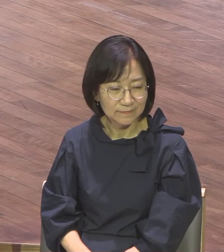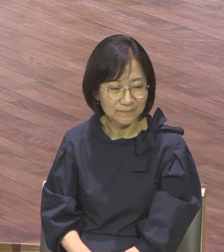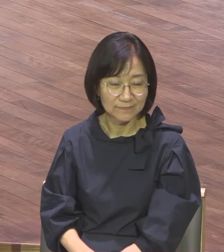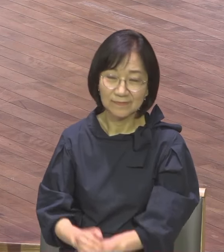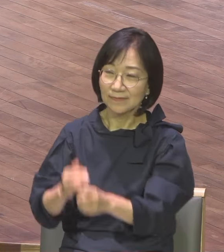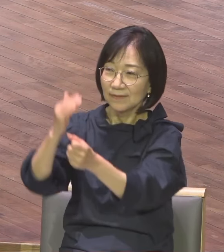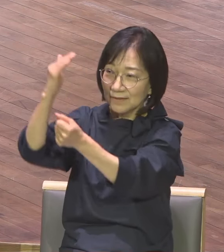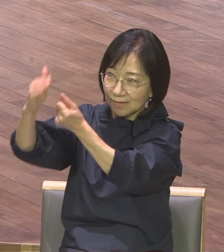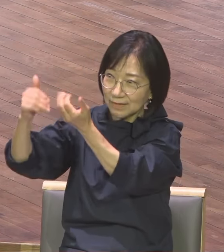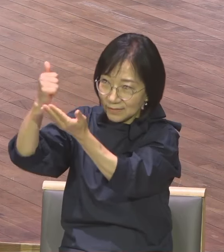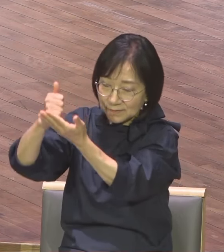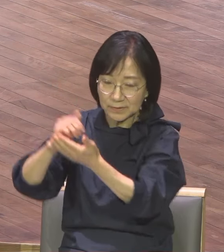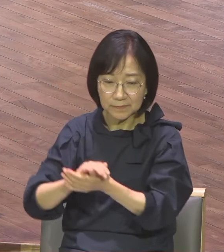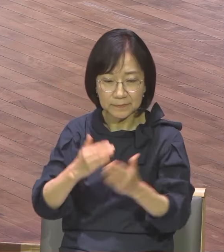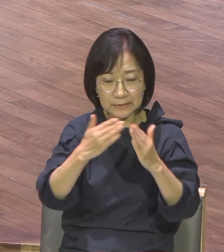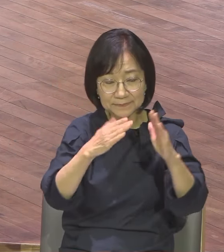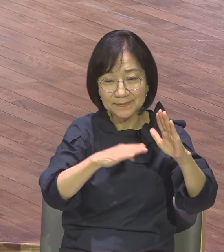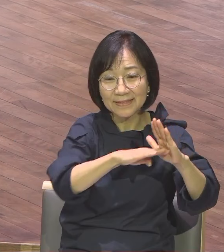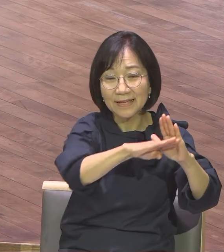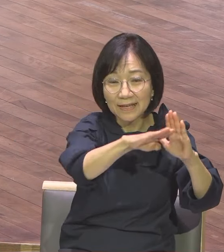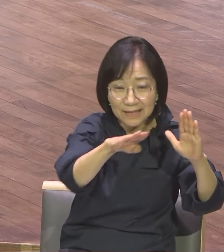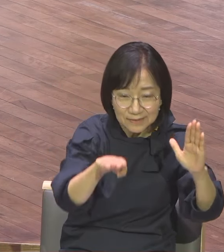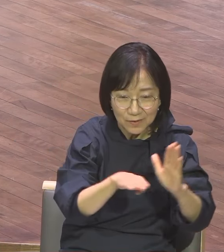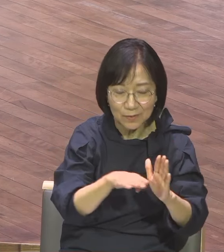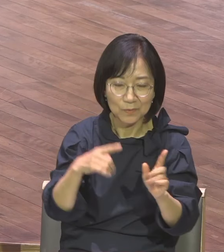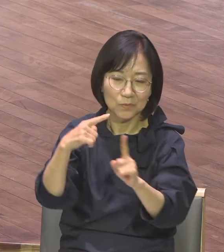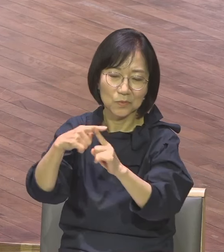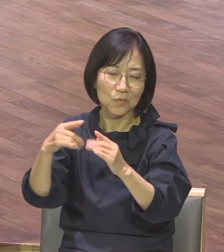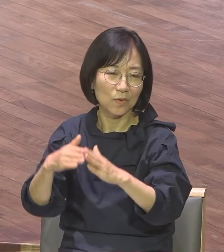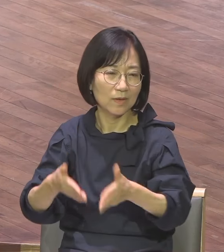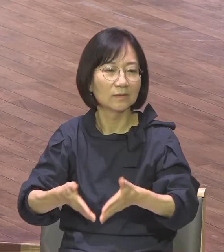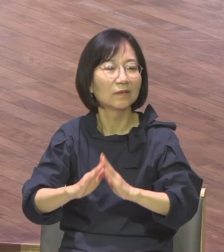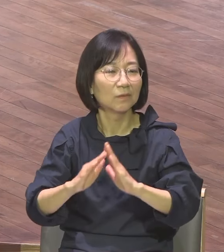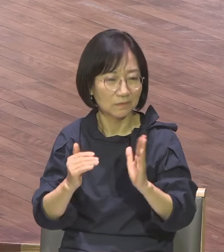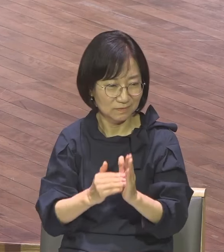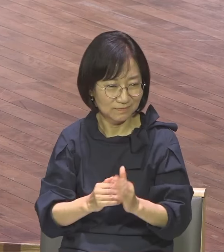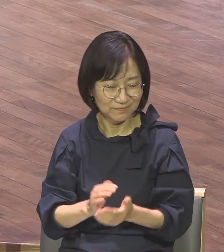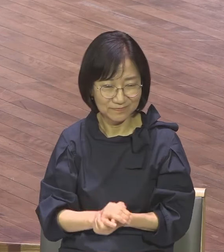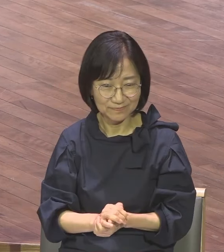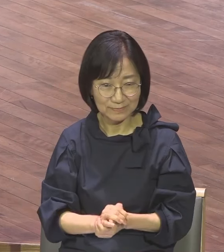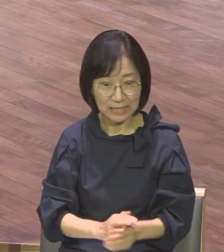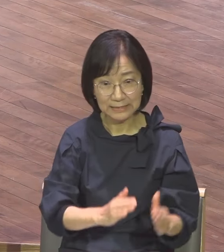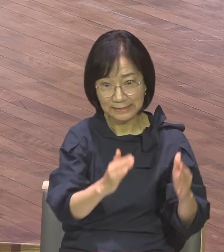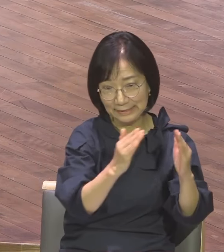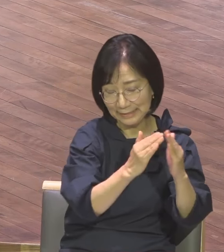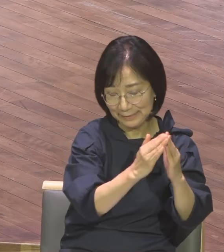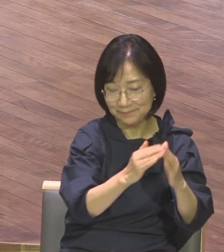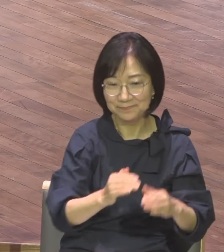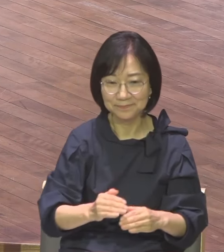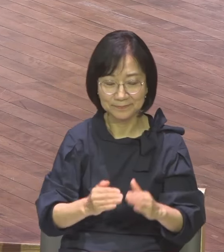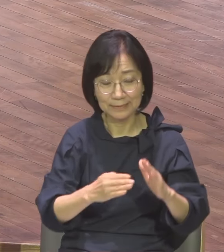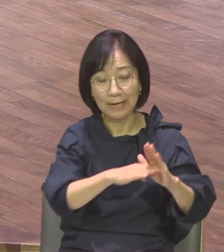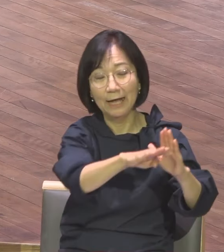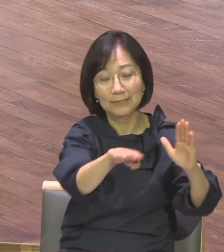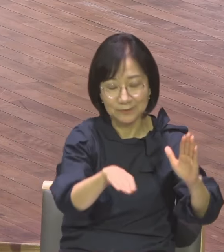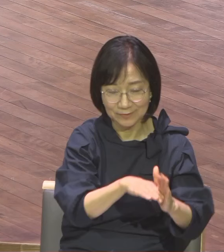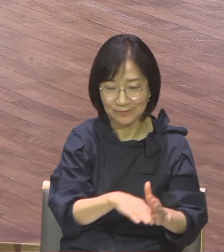가정과 교회를 세우신 이유를 알아야 돼요. 하나님 친히 세우신 두 기관이 교회하고